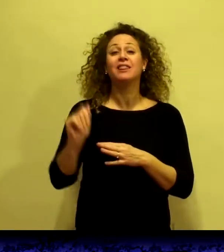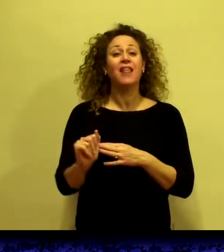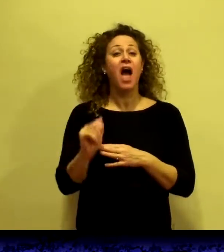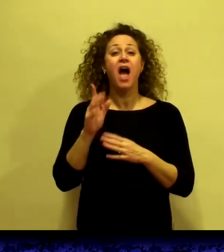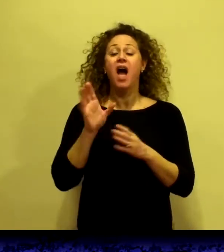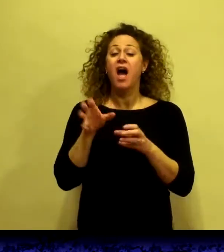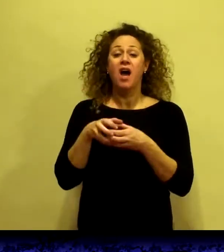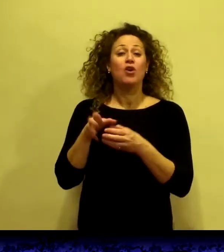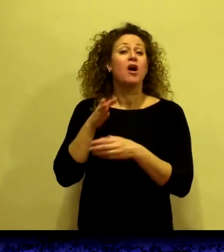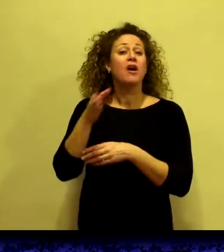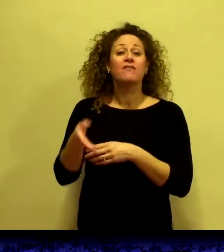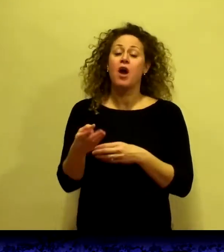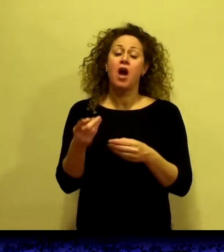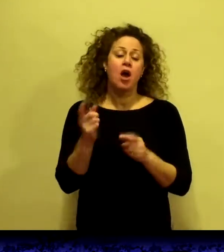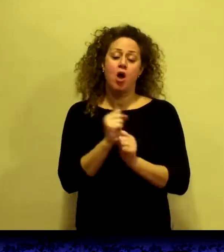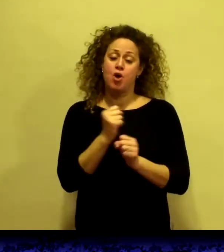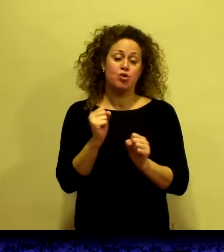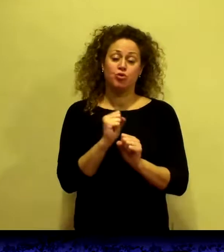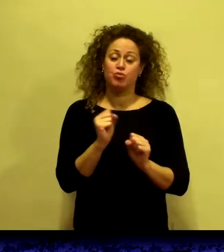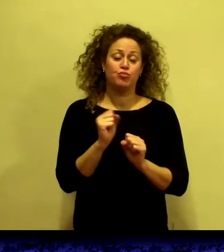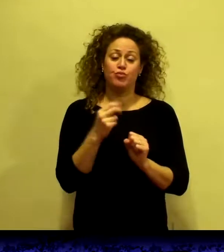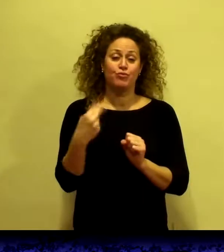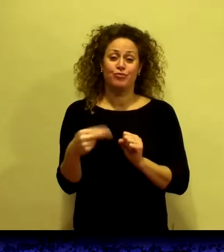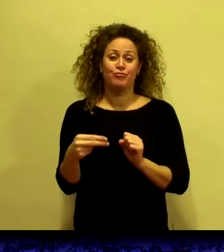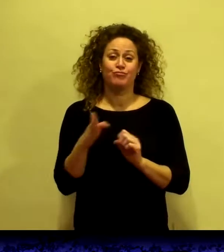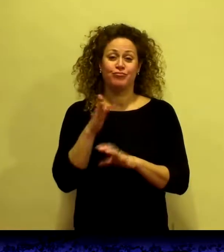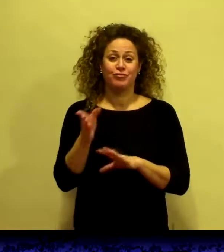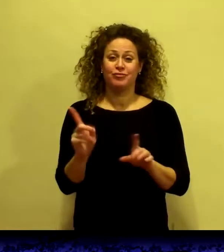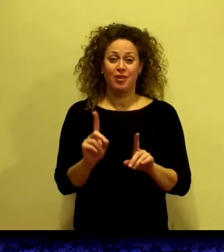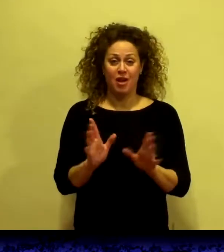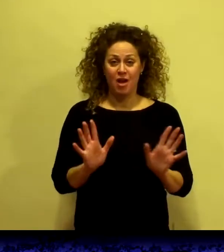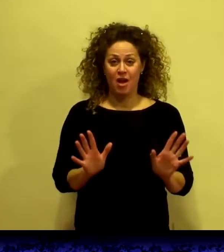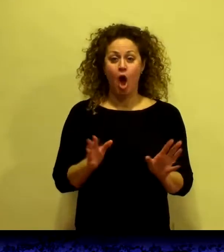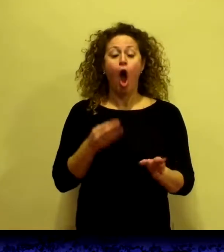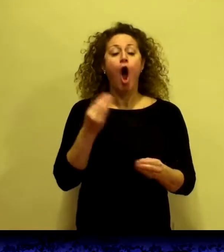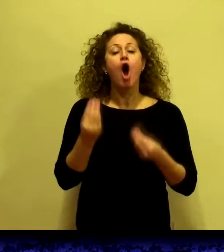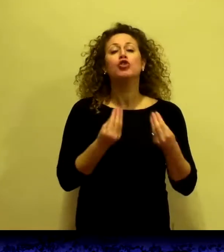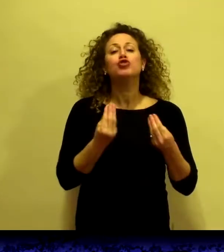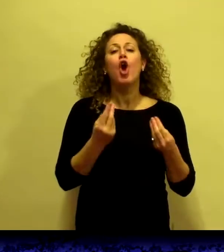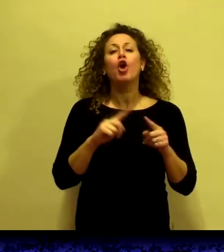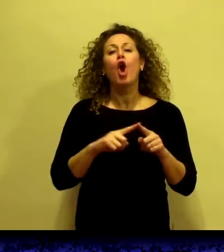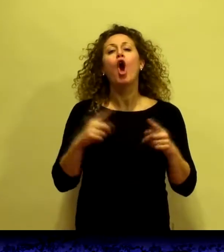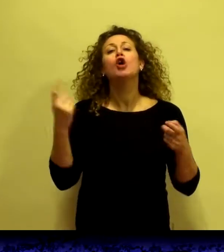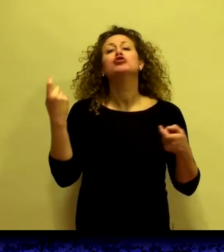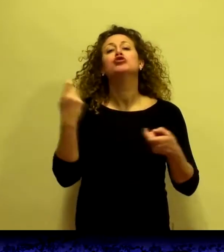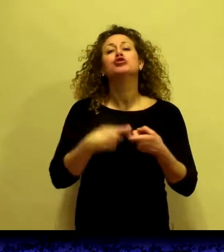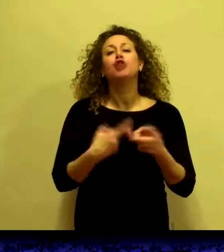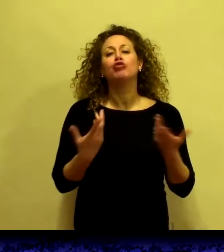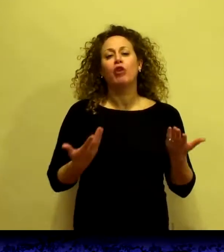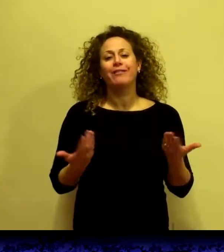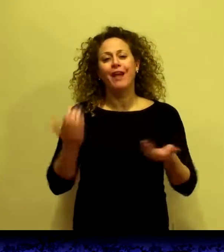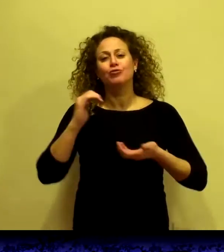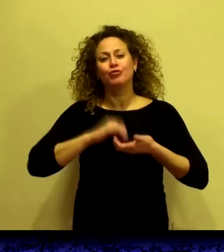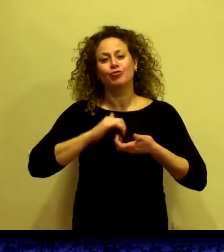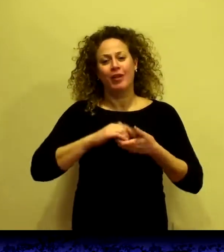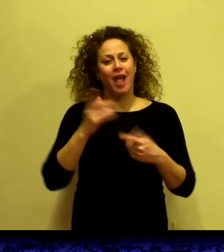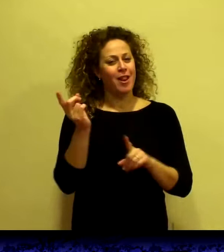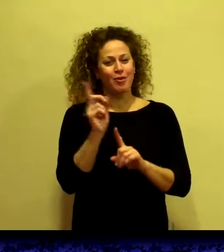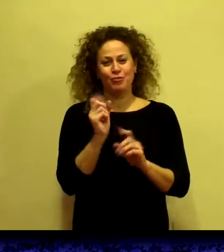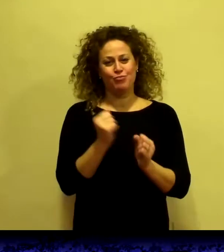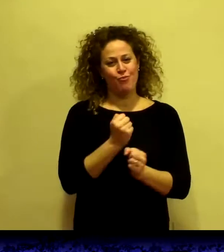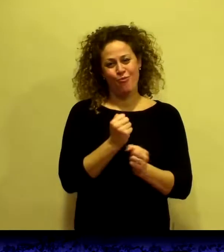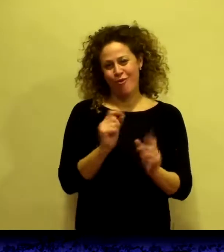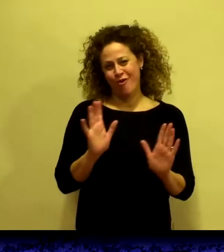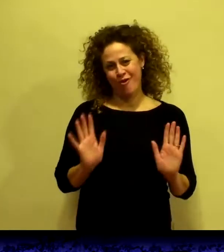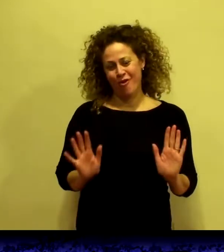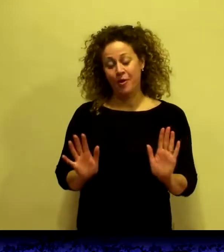piccino. A giocare? A fare cose, sì. Quei giochi di società. Esatto. No, un po' piccino. La Gilda te la gita